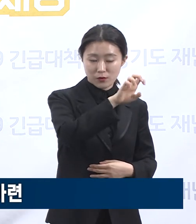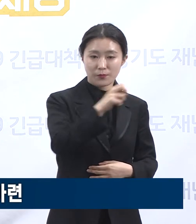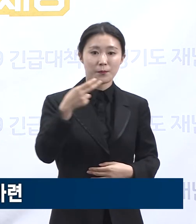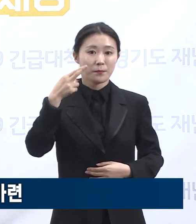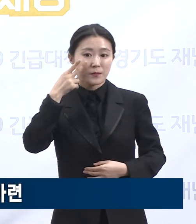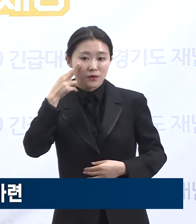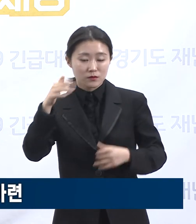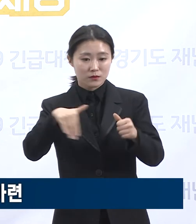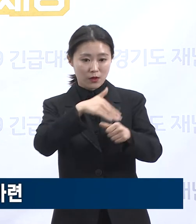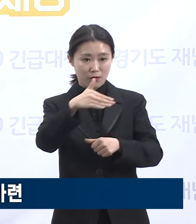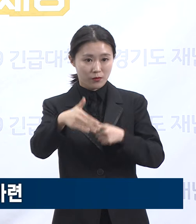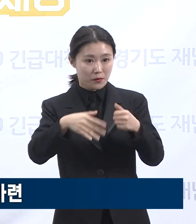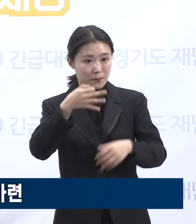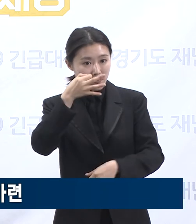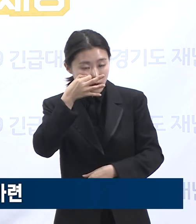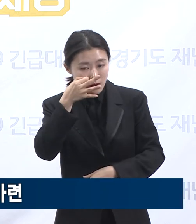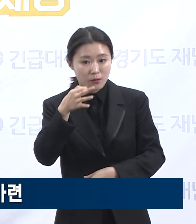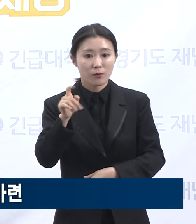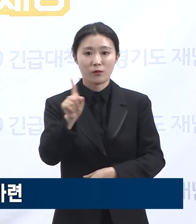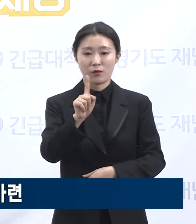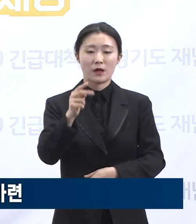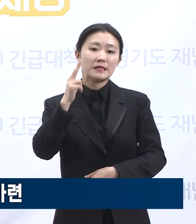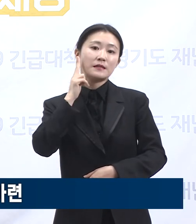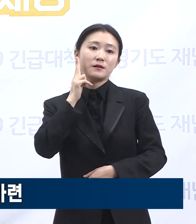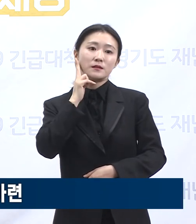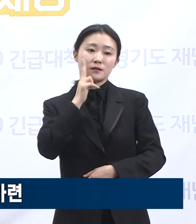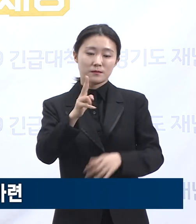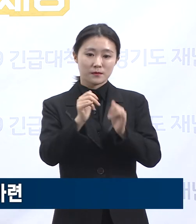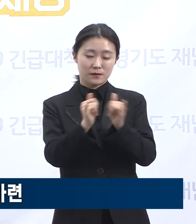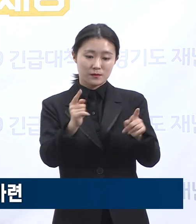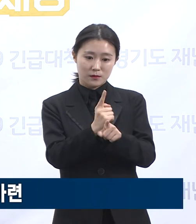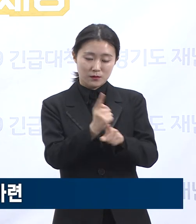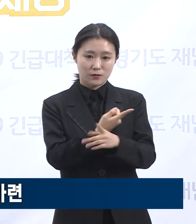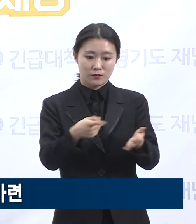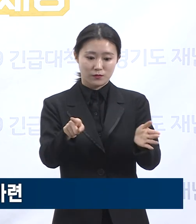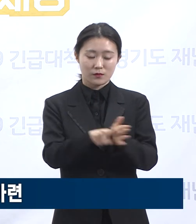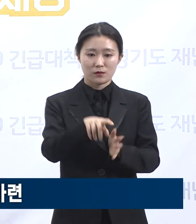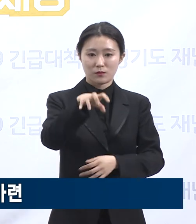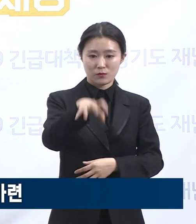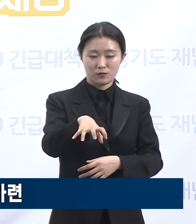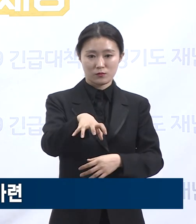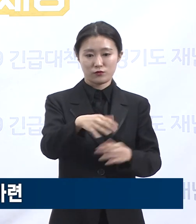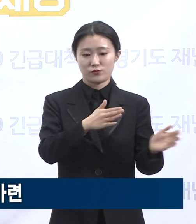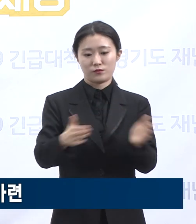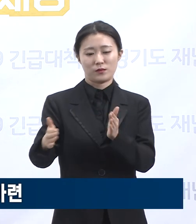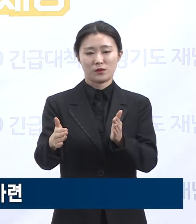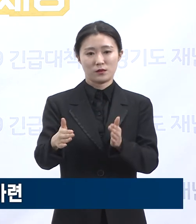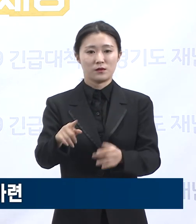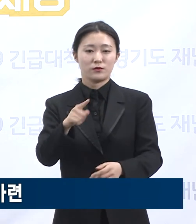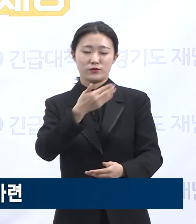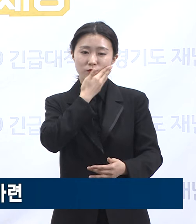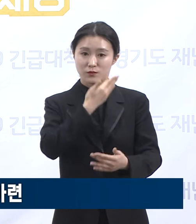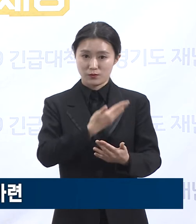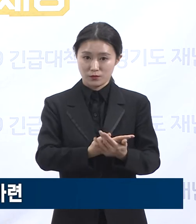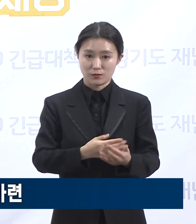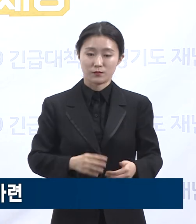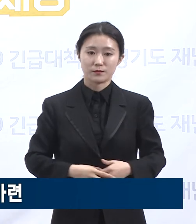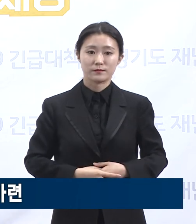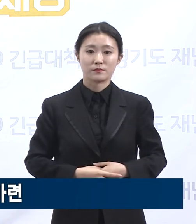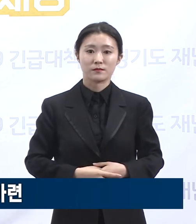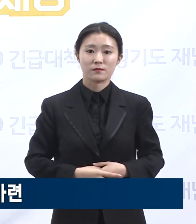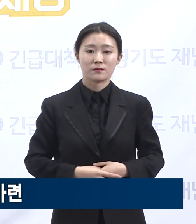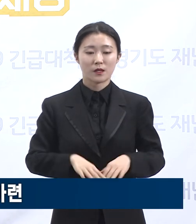전략입니다. 경기도는 현재 병상 규모가 큰 종합병원들이 중환자 진료 네트워크에 참여할 수 있도록 협조를